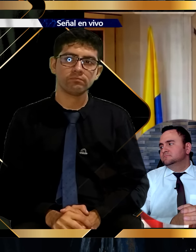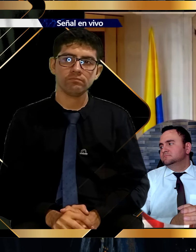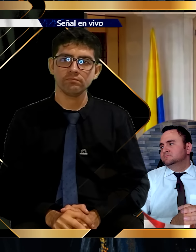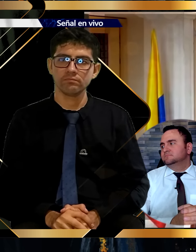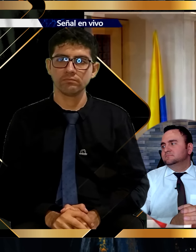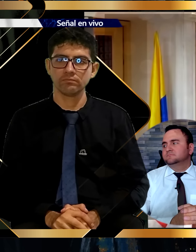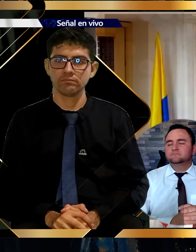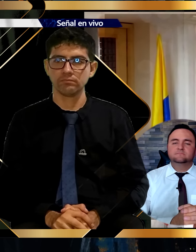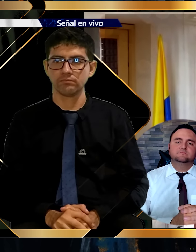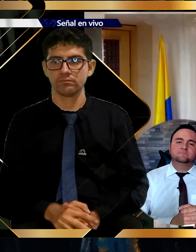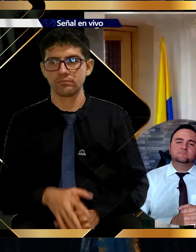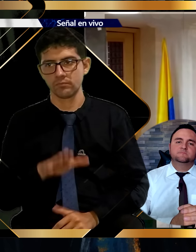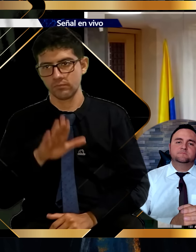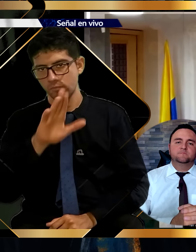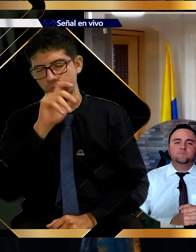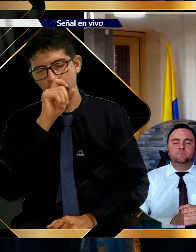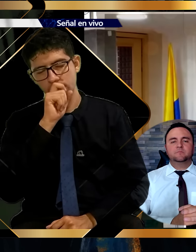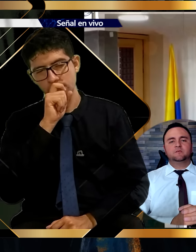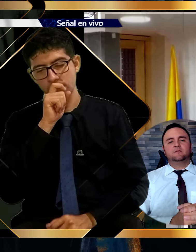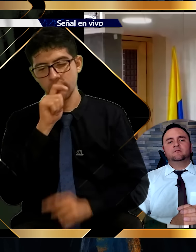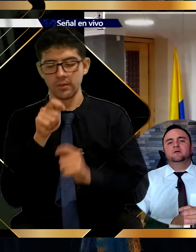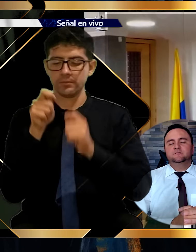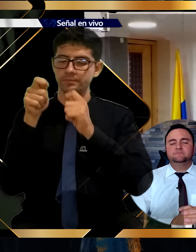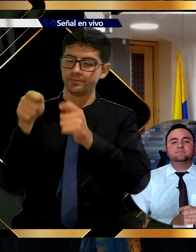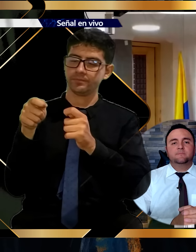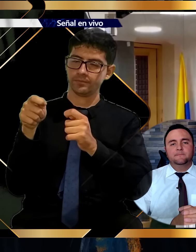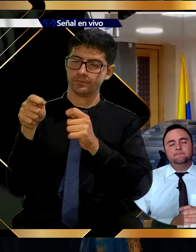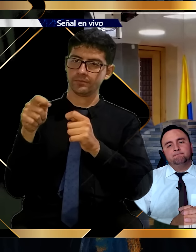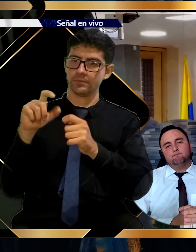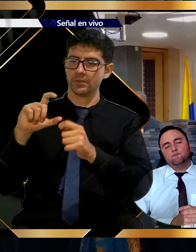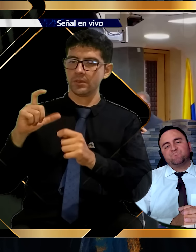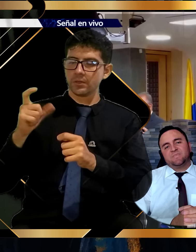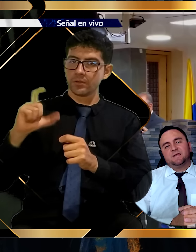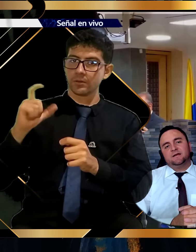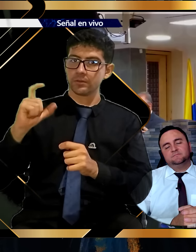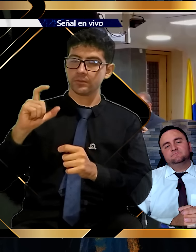a una cosa las características de la otra, usted se confunde.